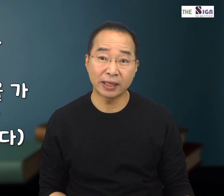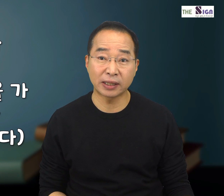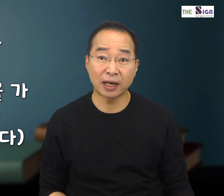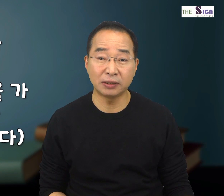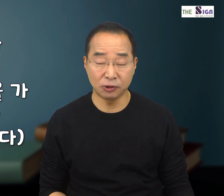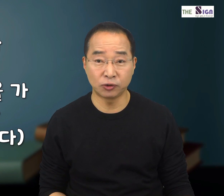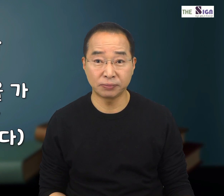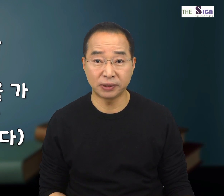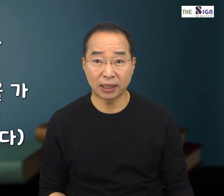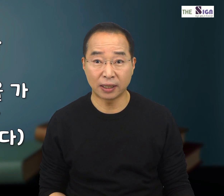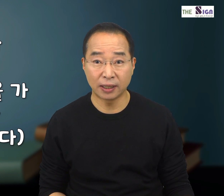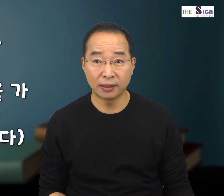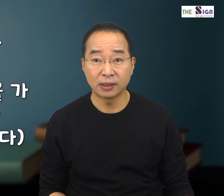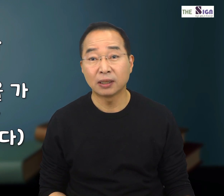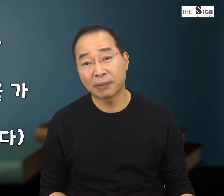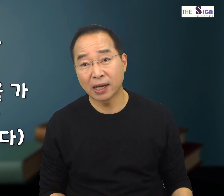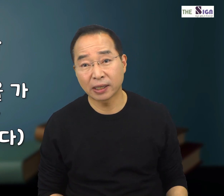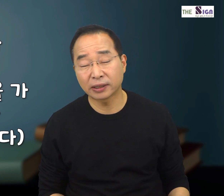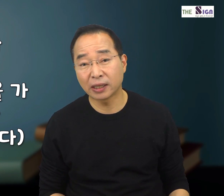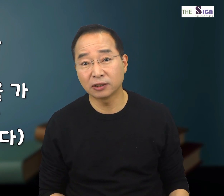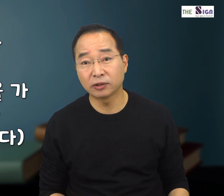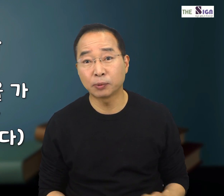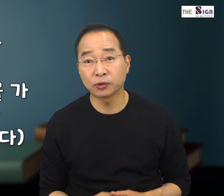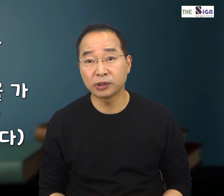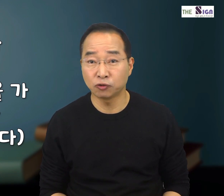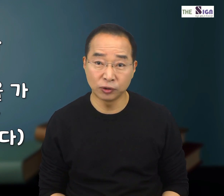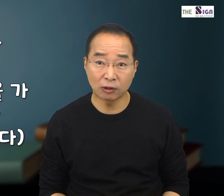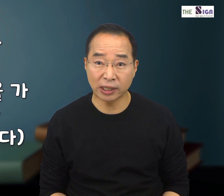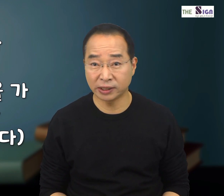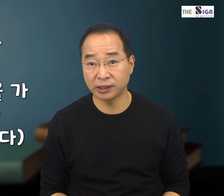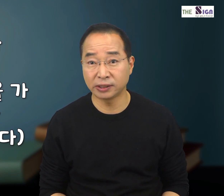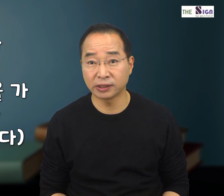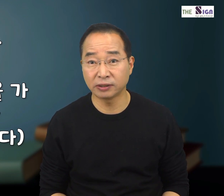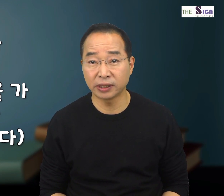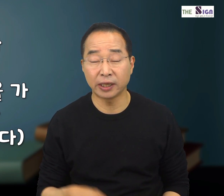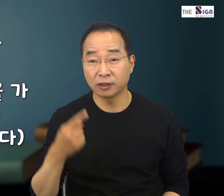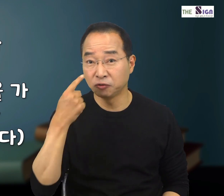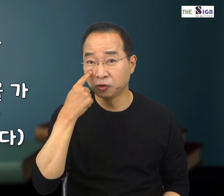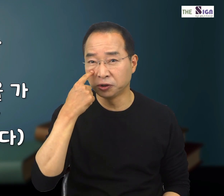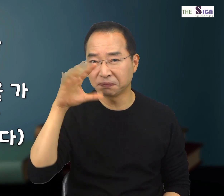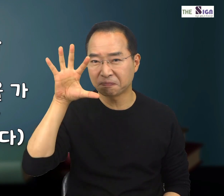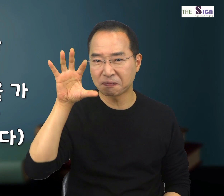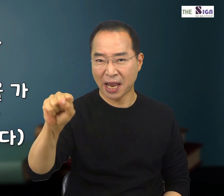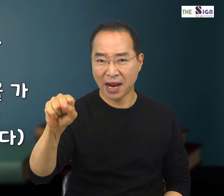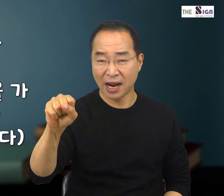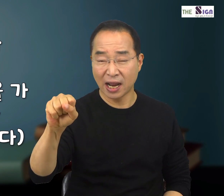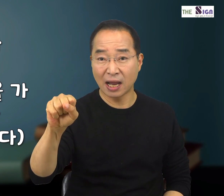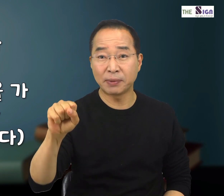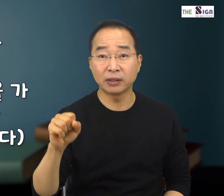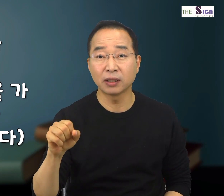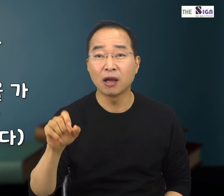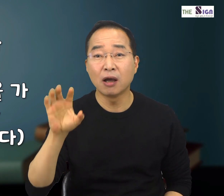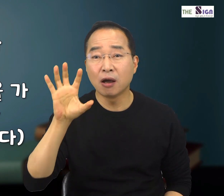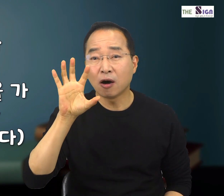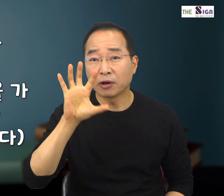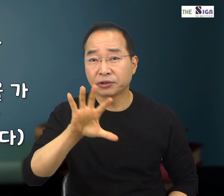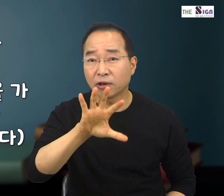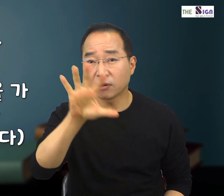파하겠다라는 의미도 씁니다. 파하겠다는 건 보통 이제 눈하고 같이 쓰는데 눈 하면 어떤